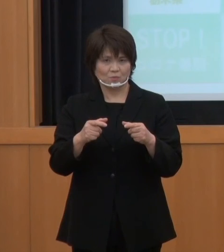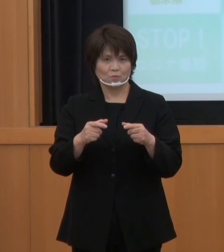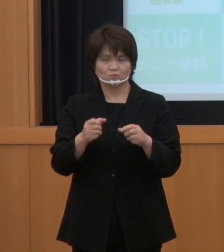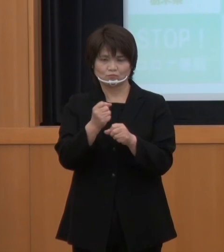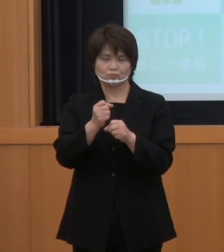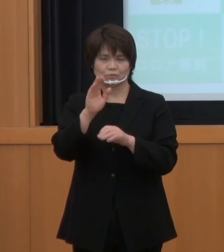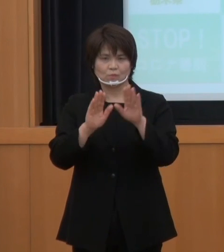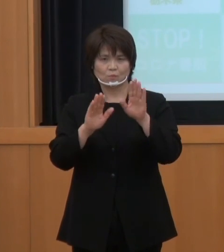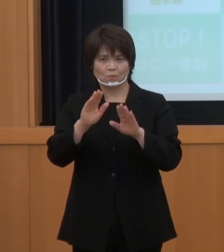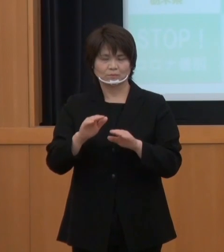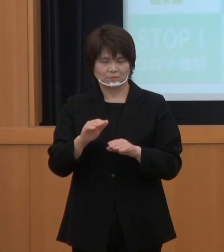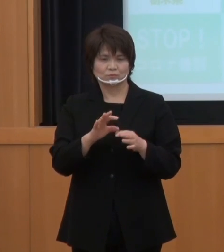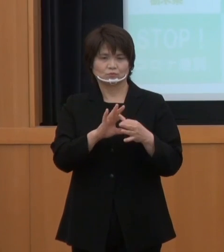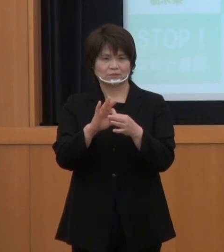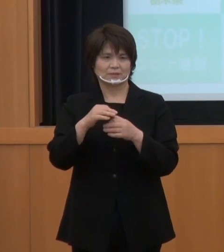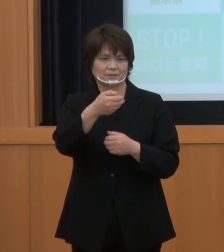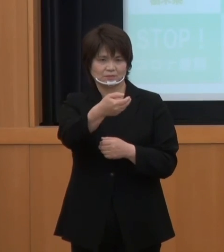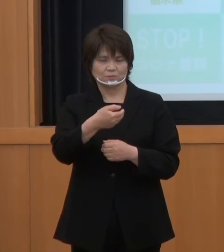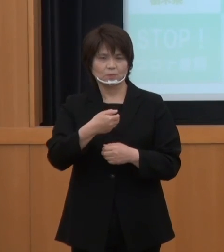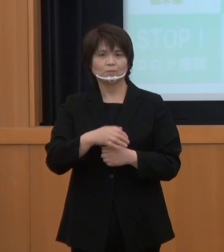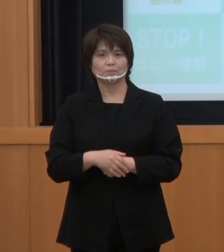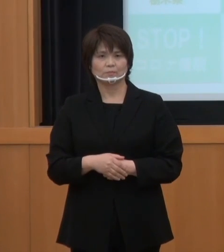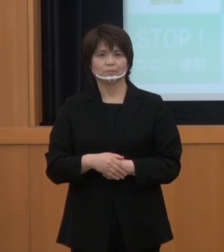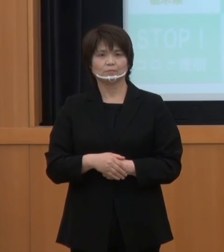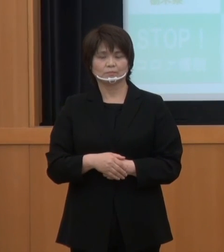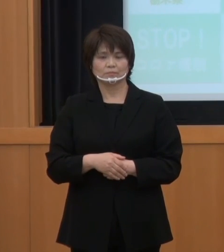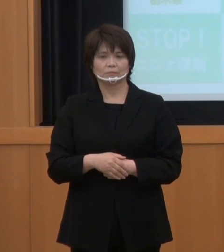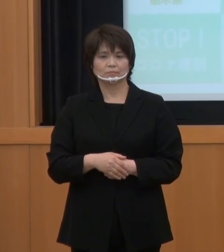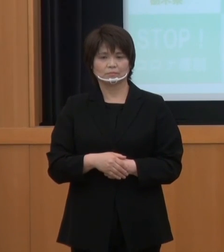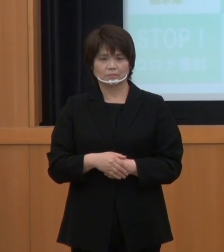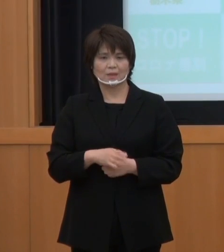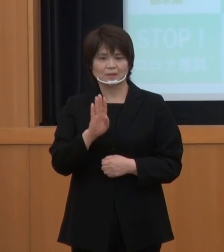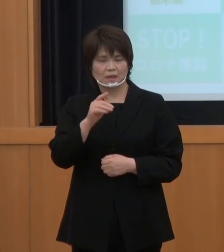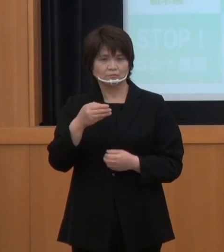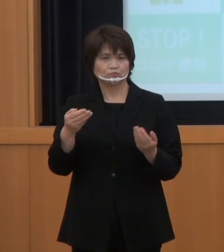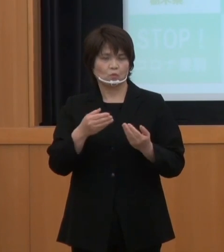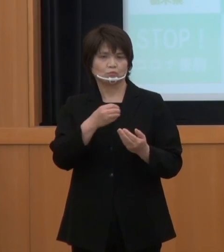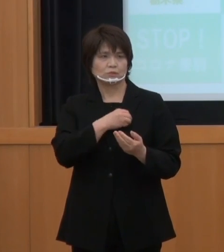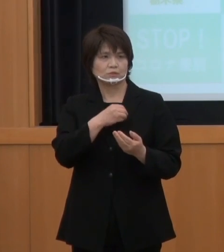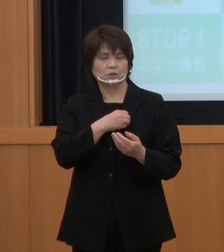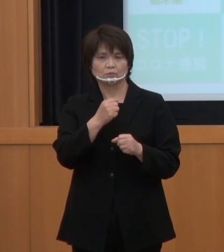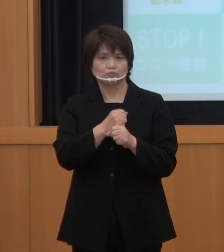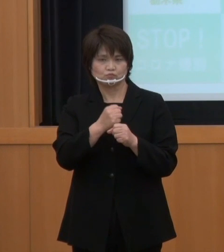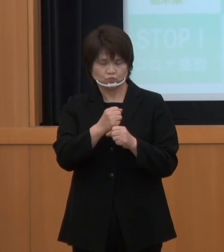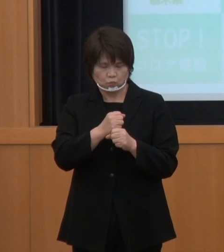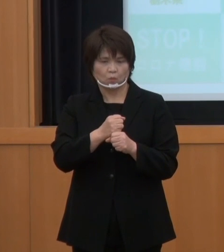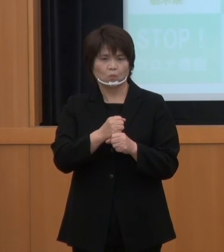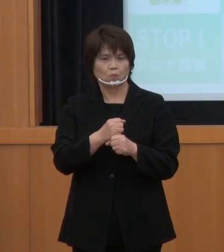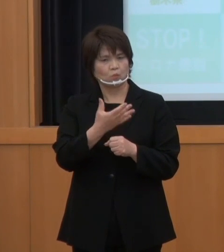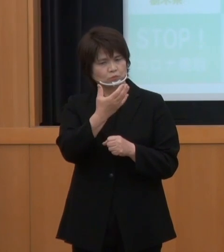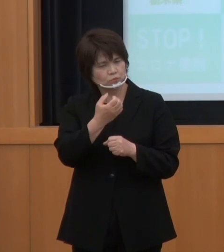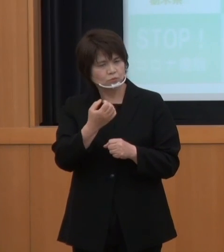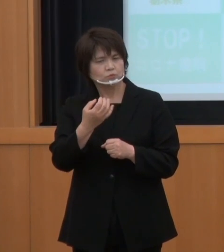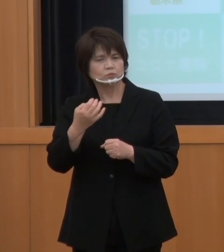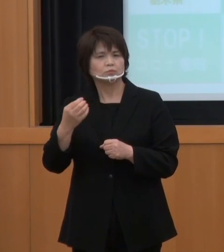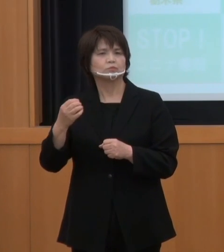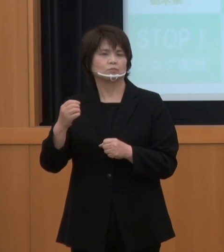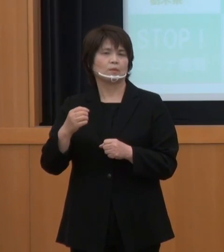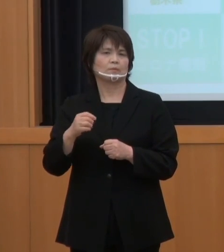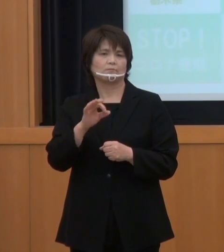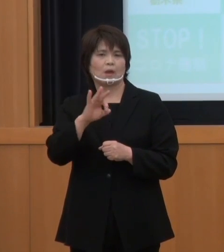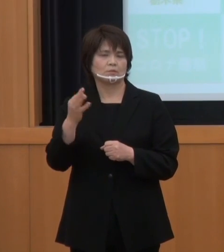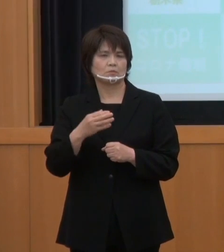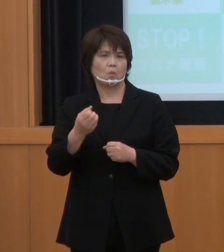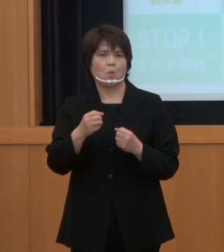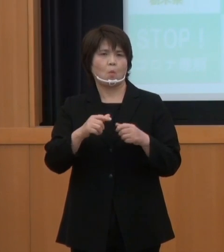。県民取得率 25.9% とありますが、数字に対する知事のご受け止めをお聞きしたいの